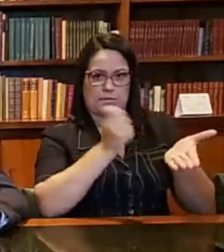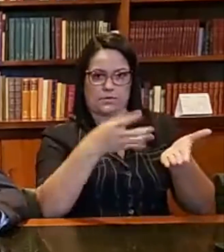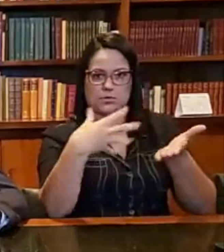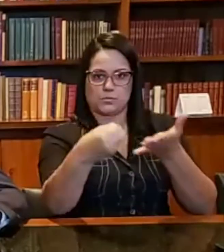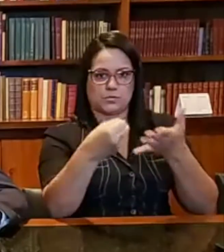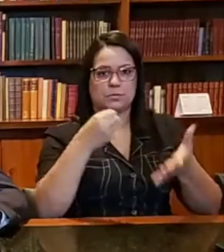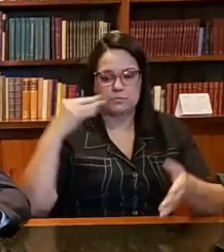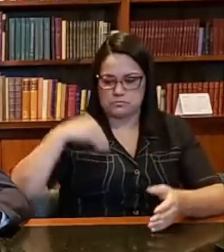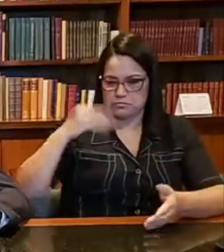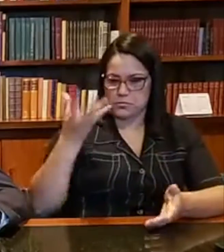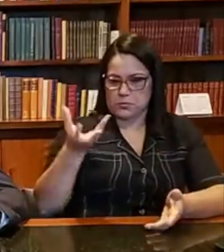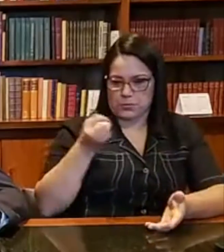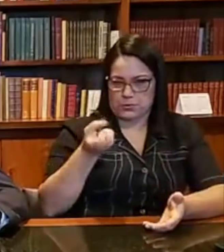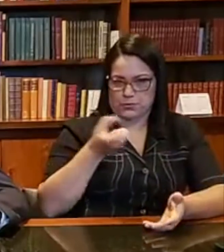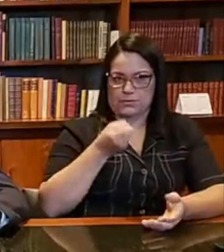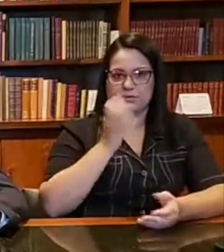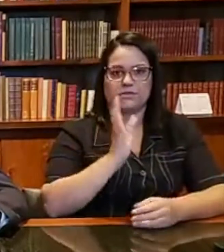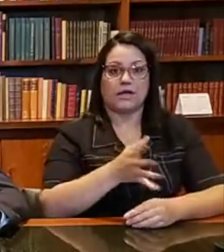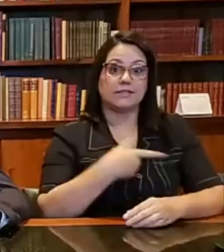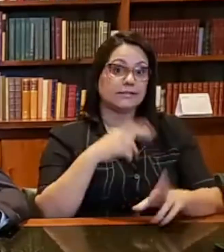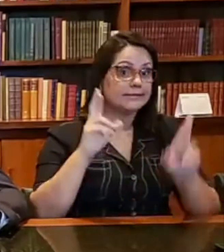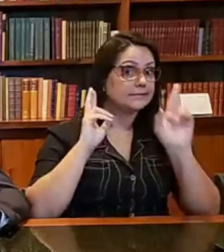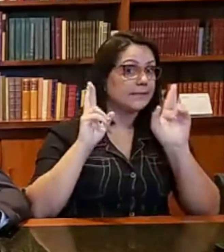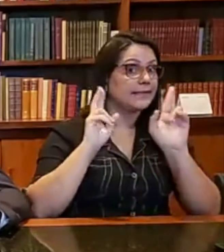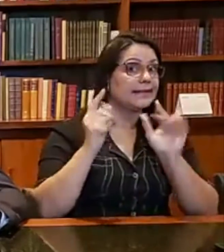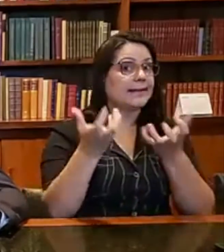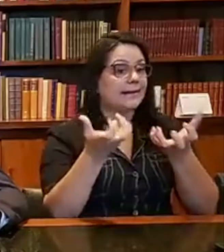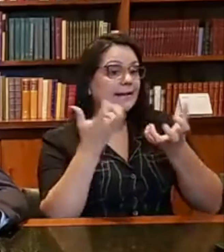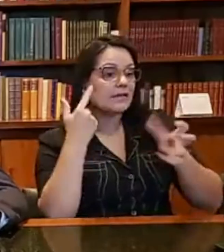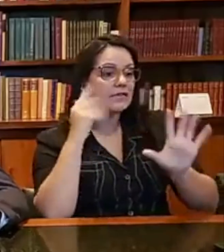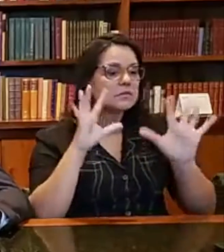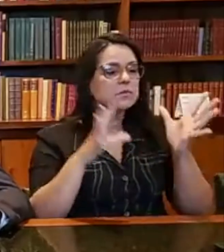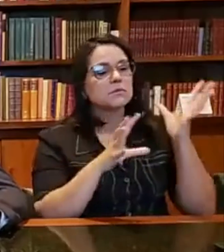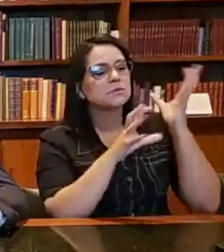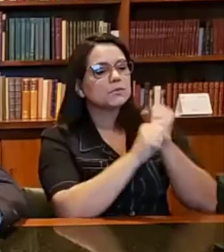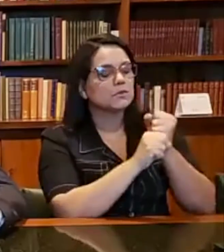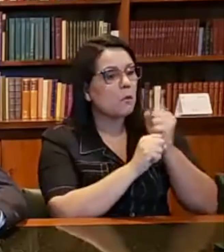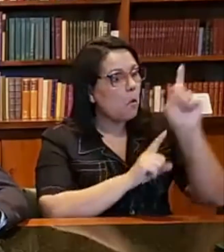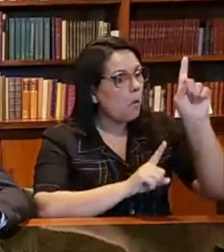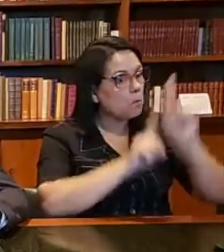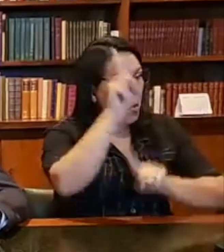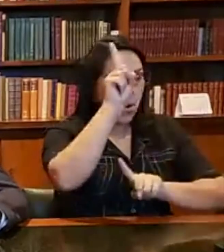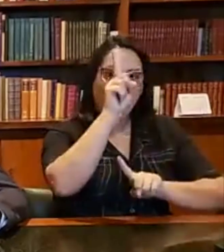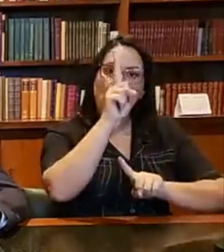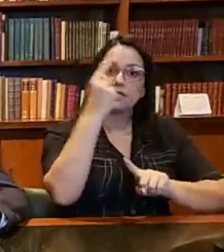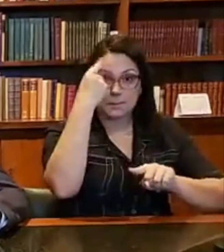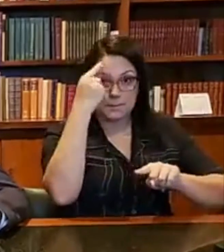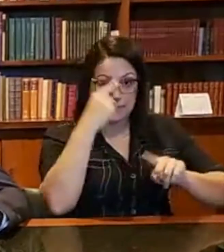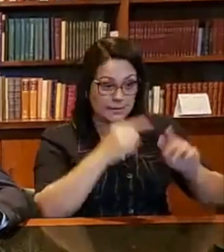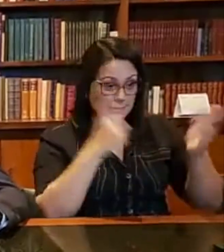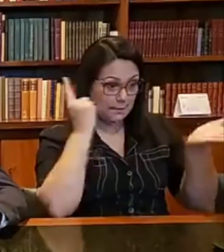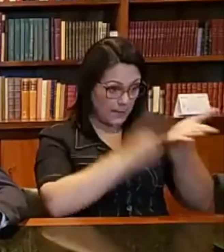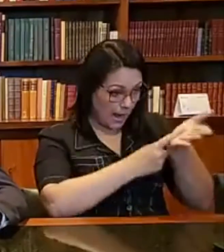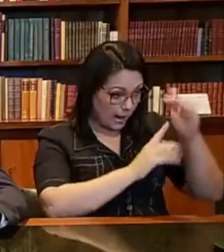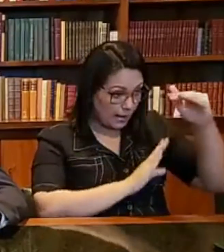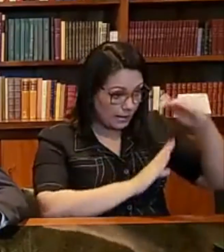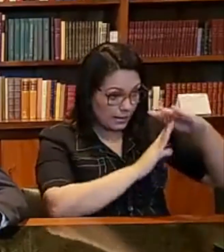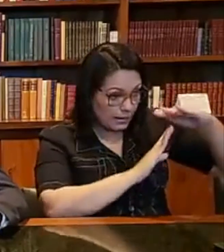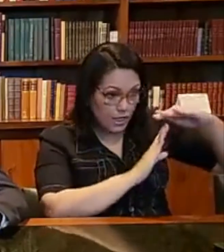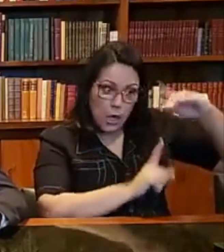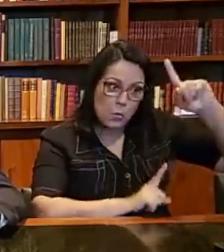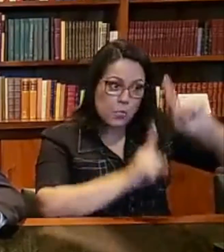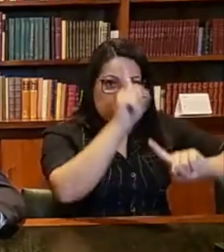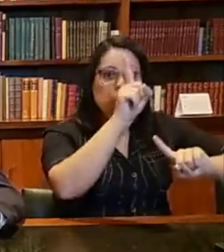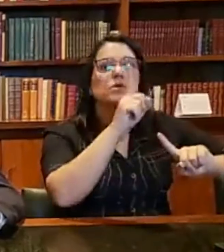receberam. Nós tínhamos uma expectativa de número de pessoas, mas foi além disso daí. Foi além. Tá? E